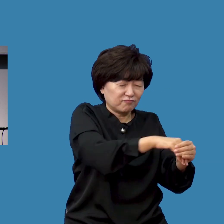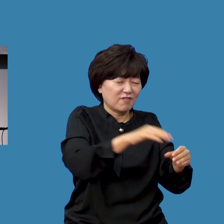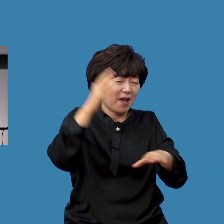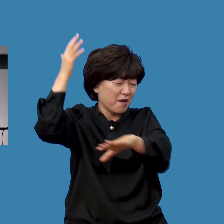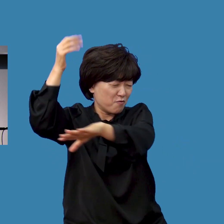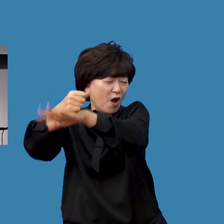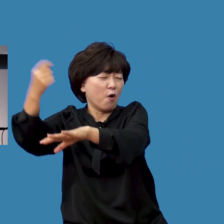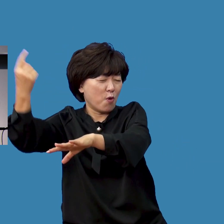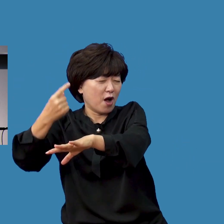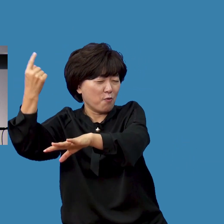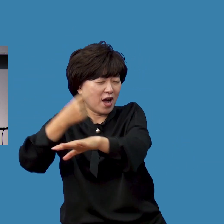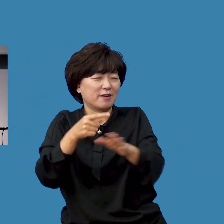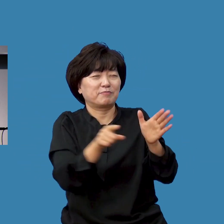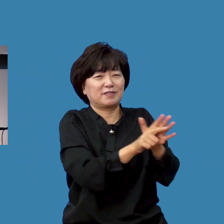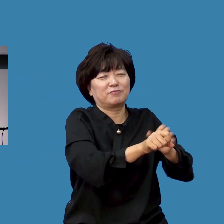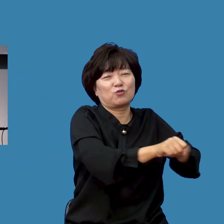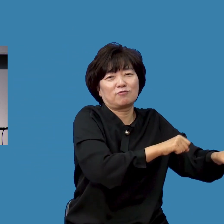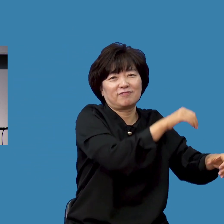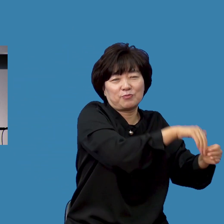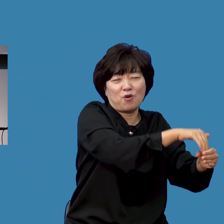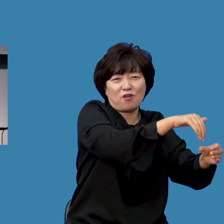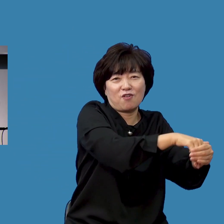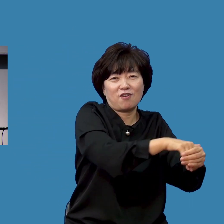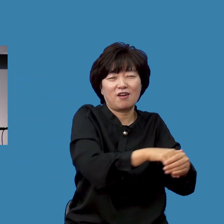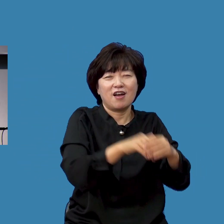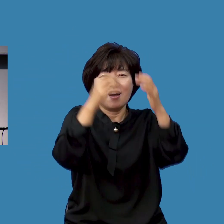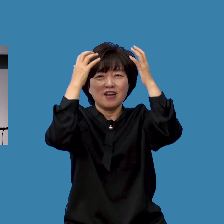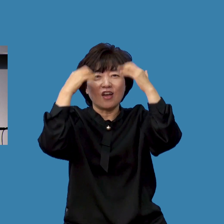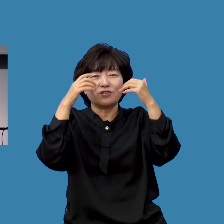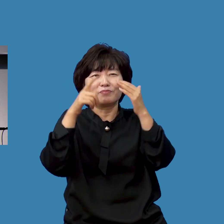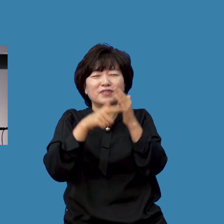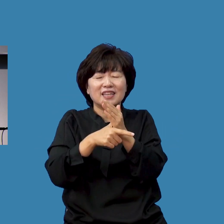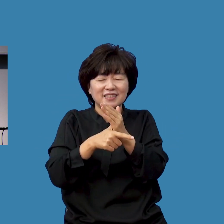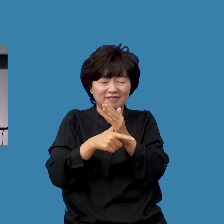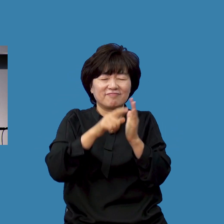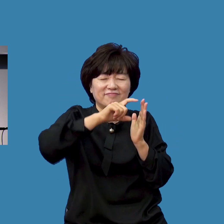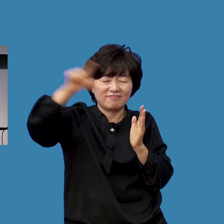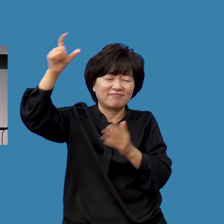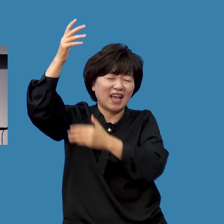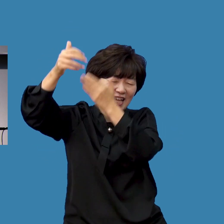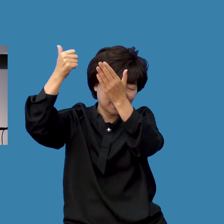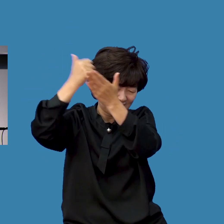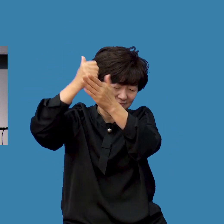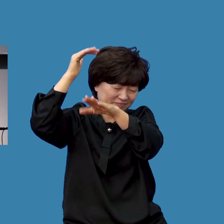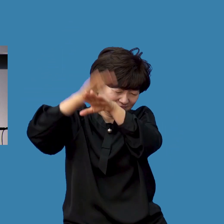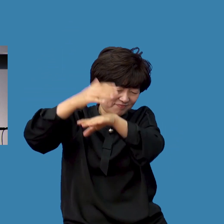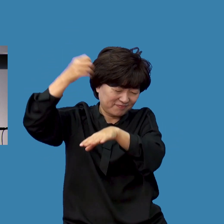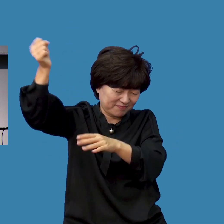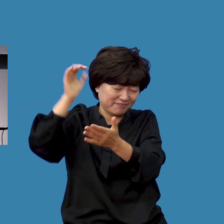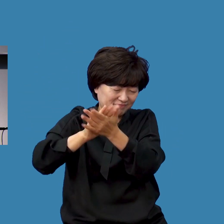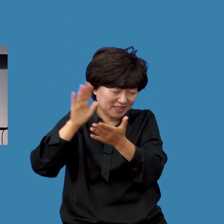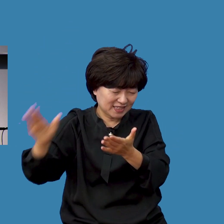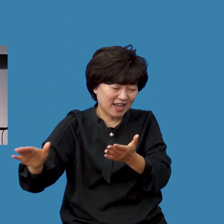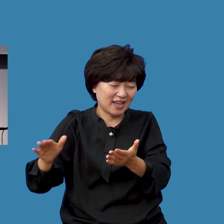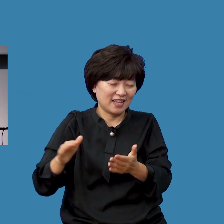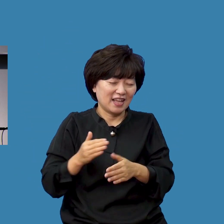뿌리면 반드시 얻어, 이 믿음을 가지고 움직이는 거고요. 여름에는 하나님의 일은 하나님이